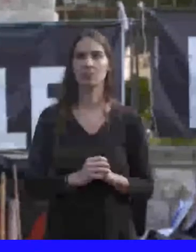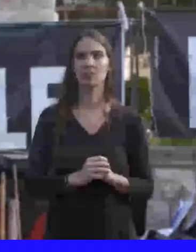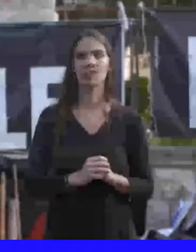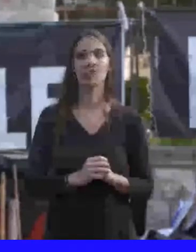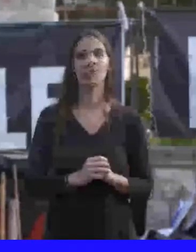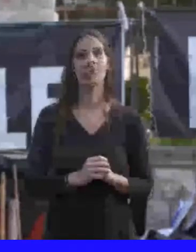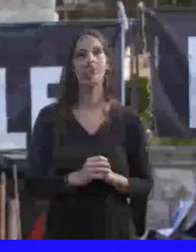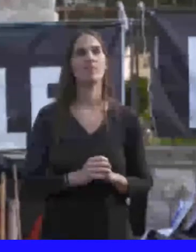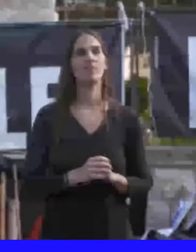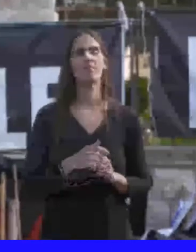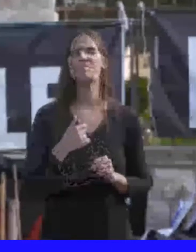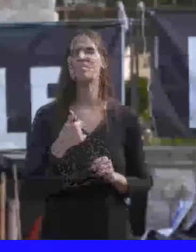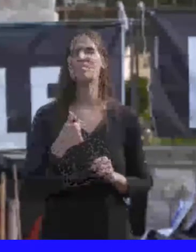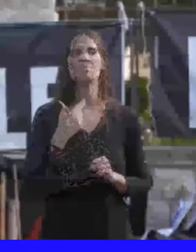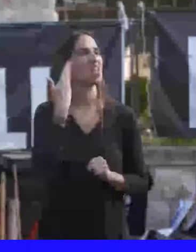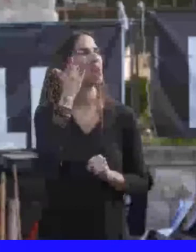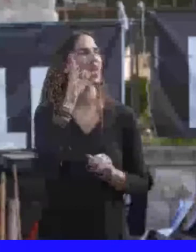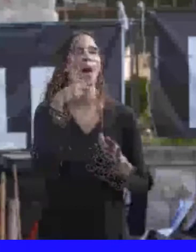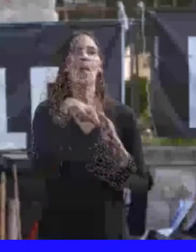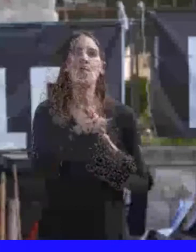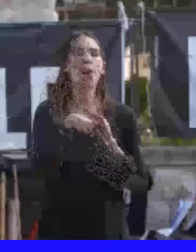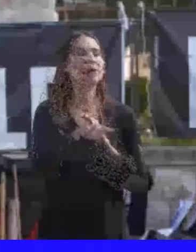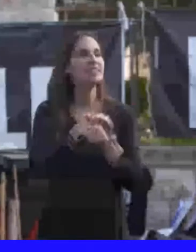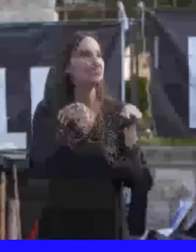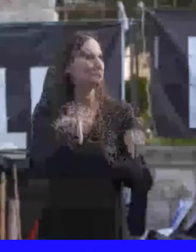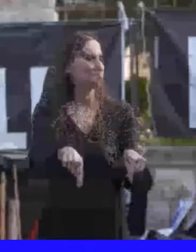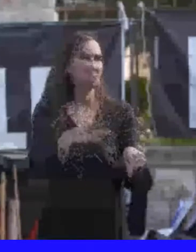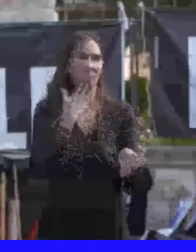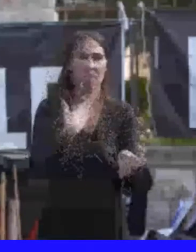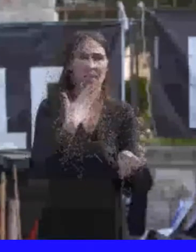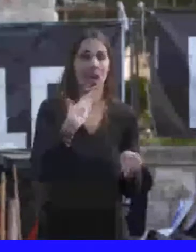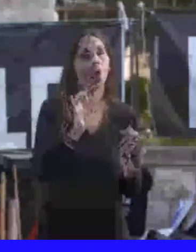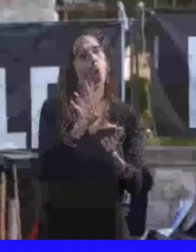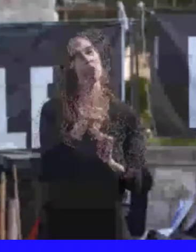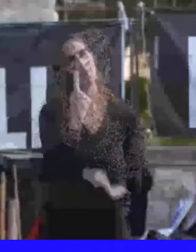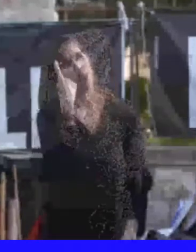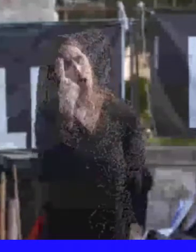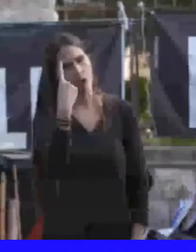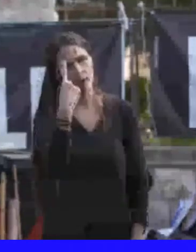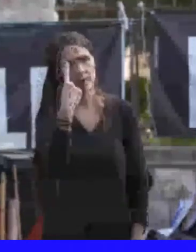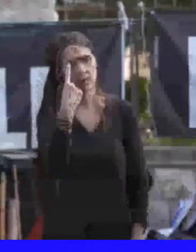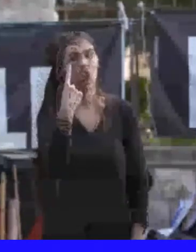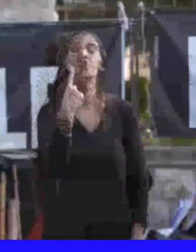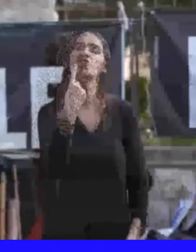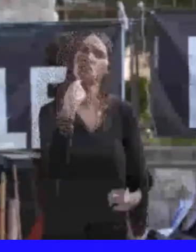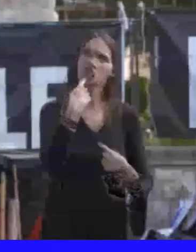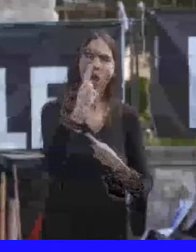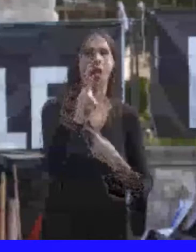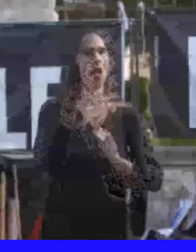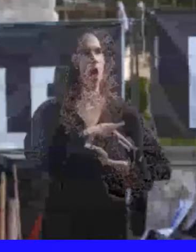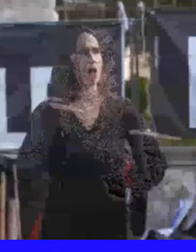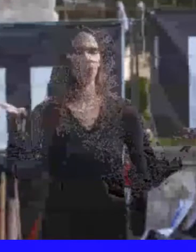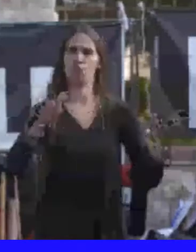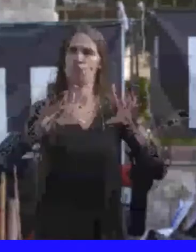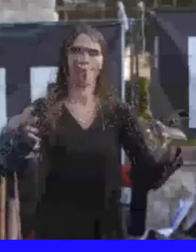אני לא מכיר בוגדים מוצהרים בישראל, פרט לאחד שהצהיר על כך מול